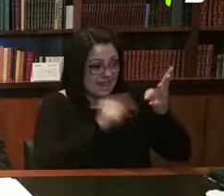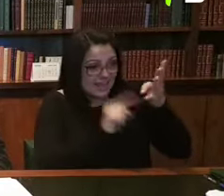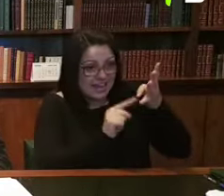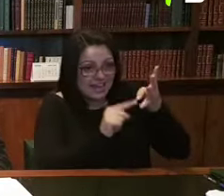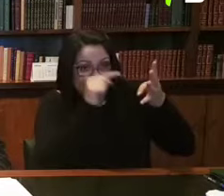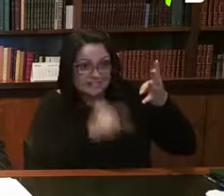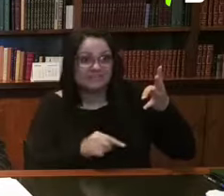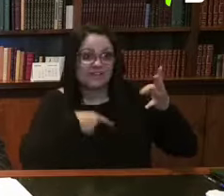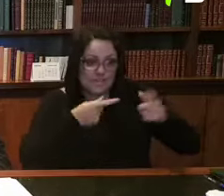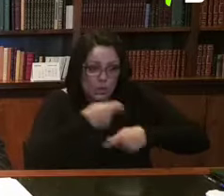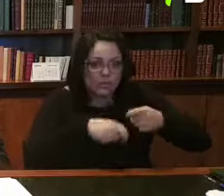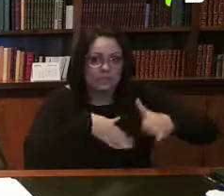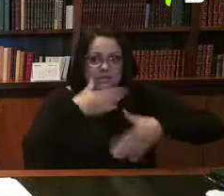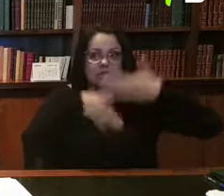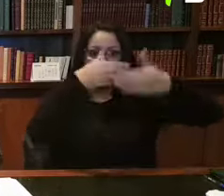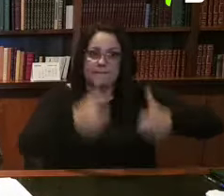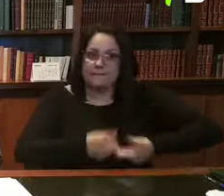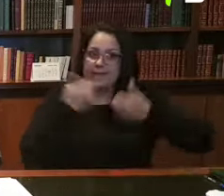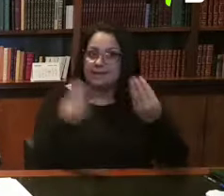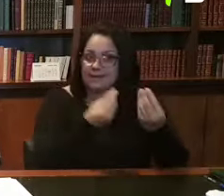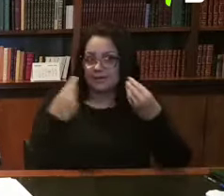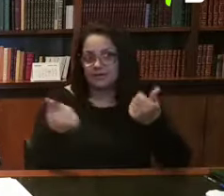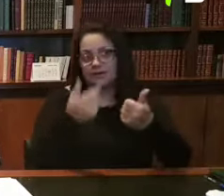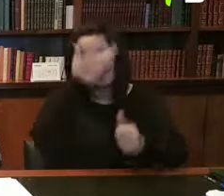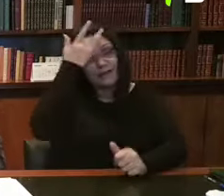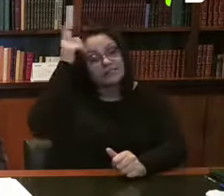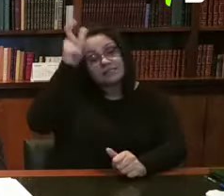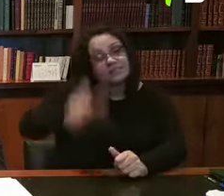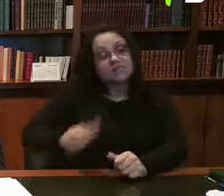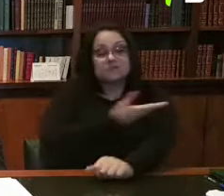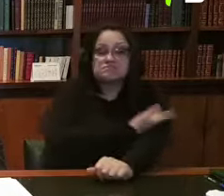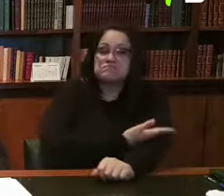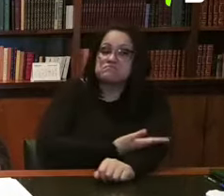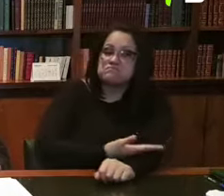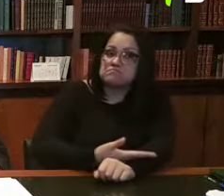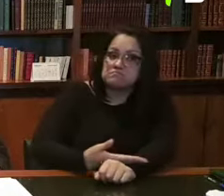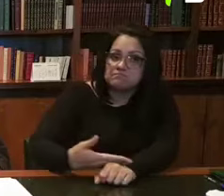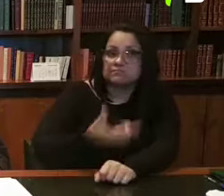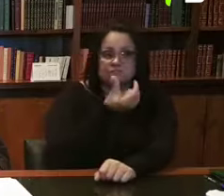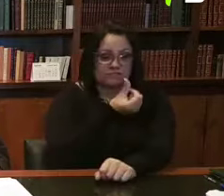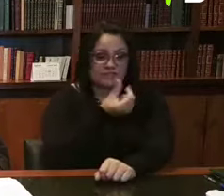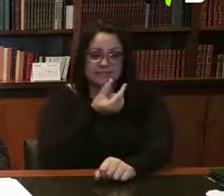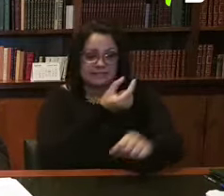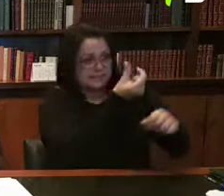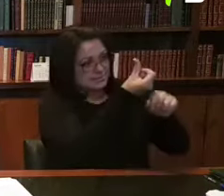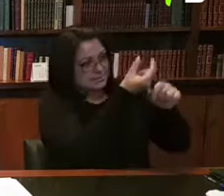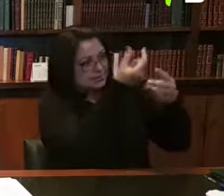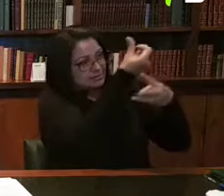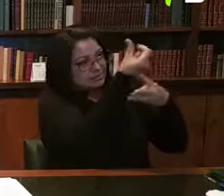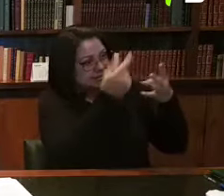começa a andar novamente as pessoas então vão devagar se habituando não era 600 cai para quem